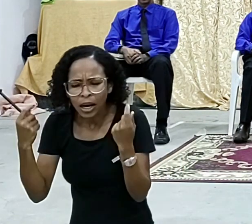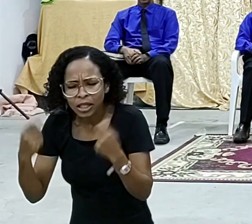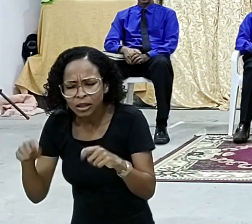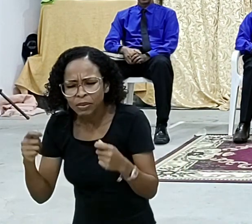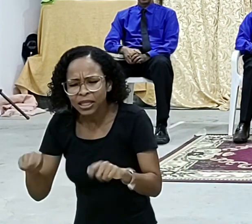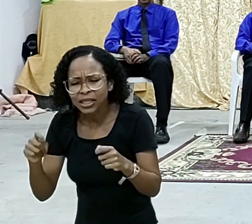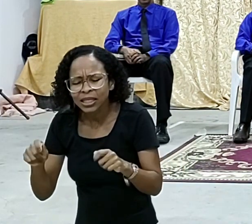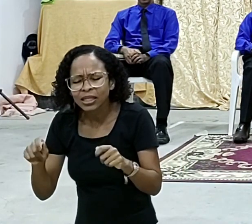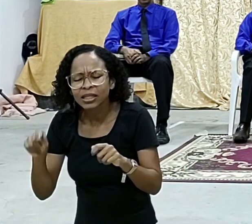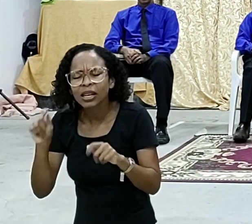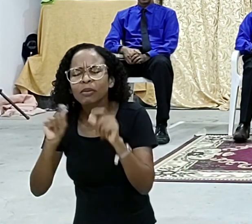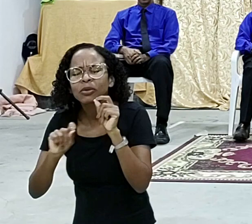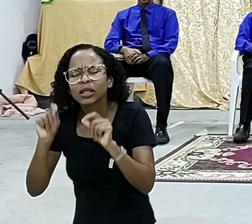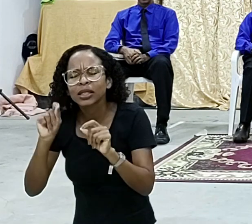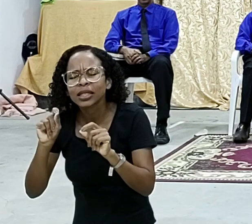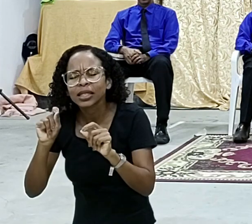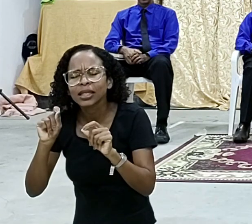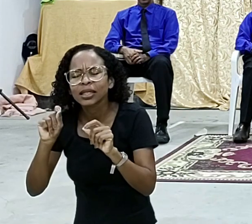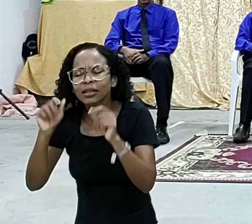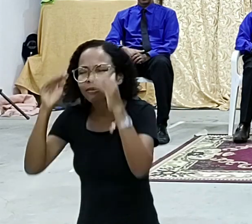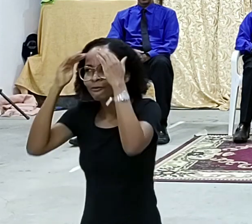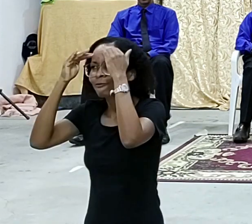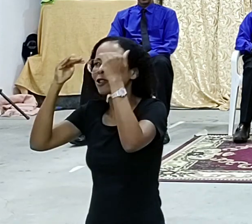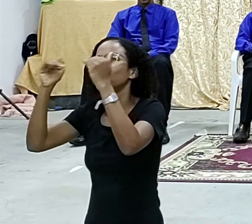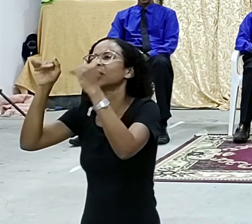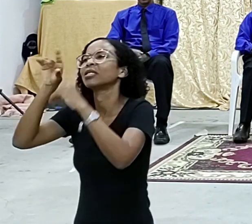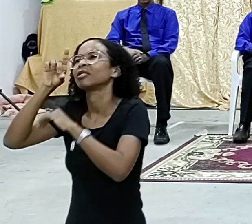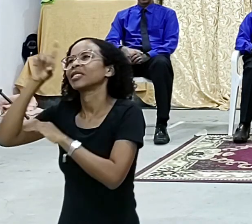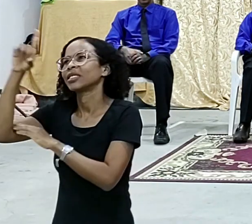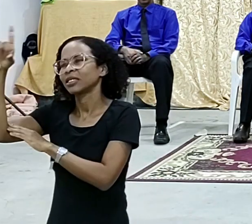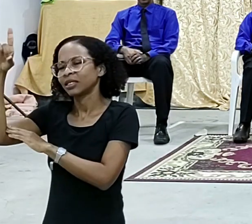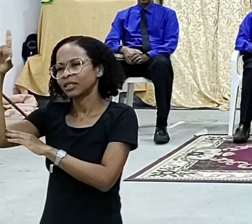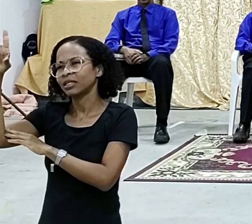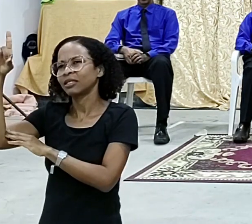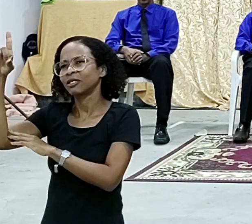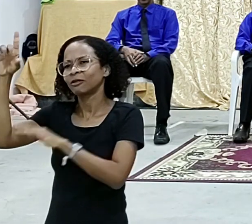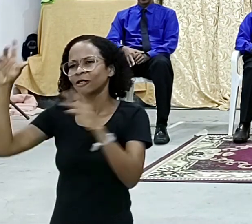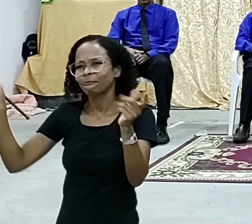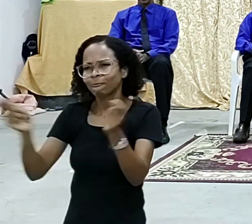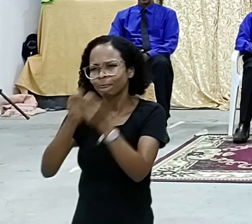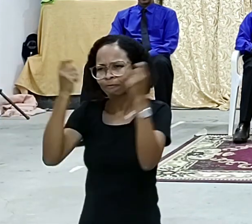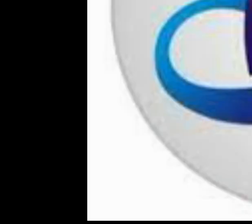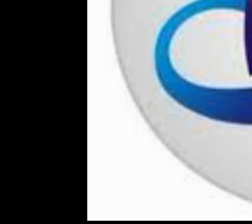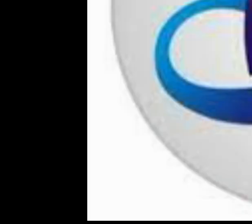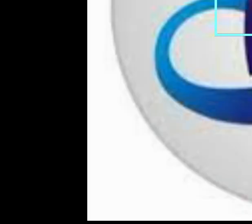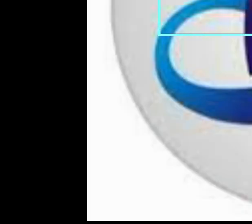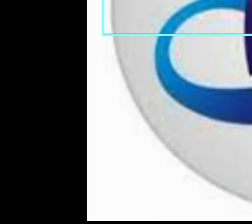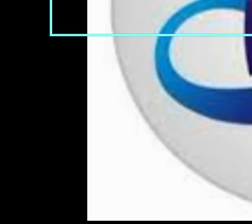esteja no centro da vontade de Deus. Aleluia, glória a Deus.